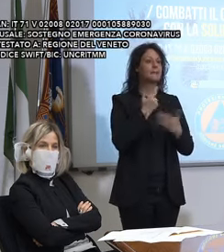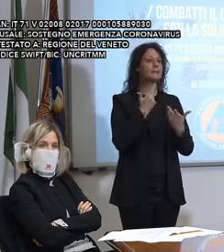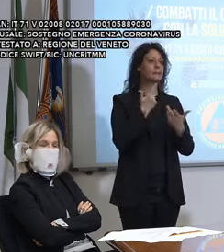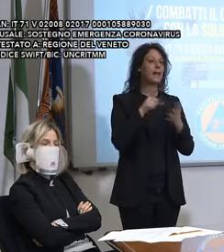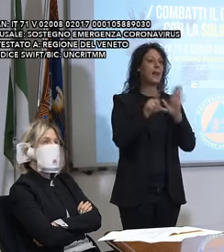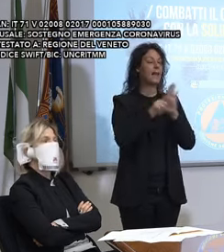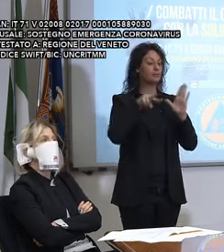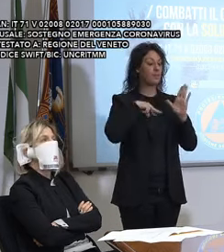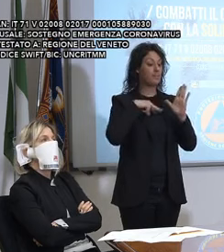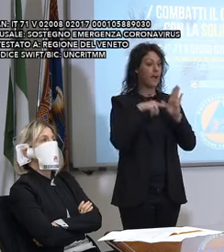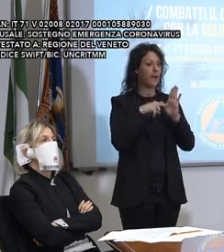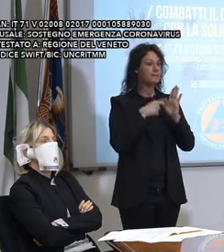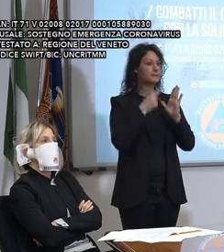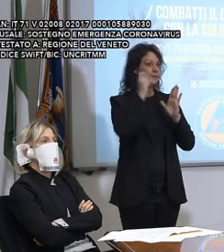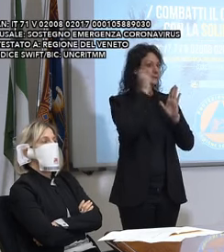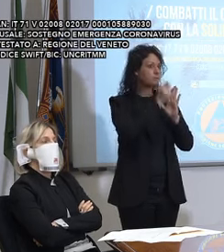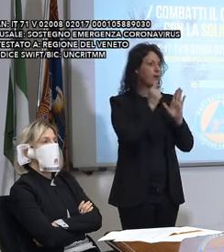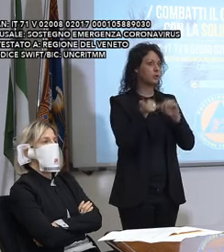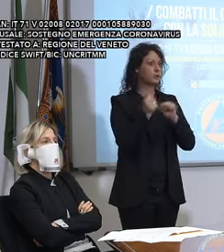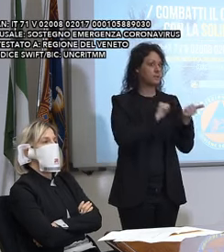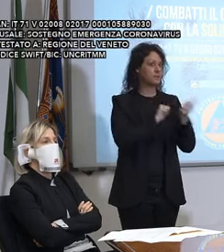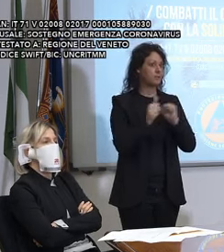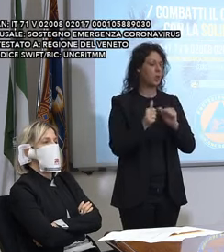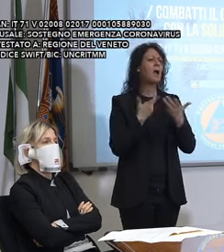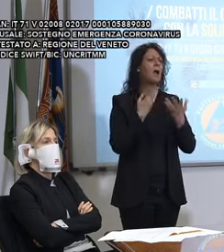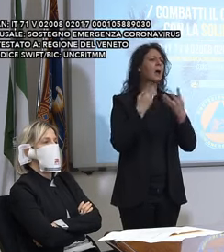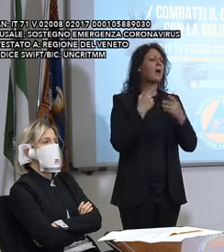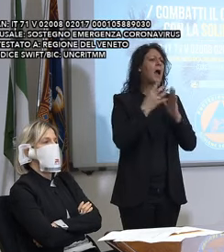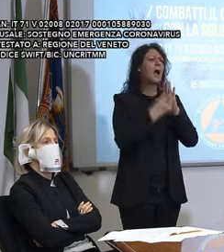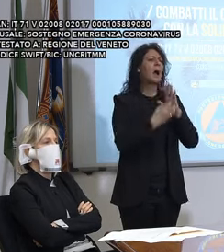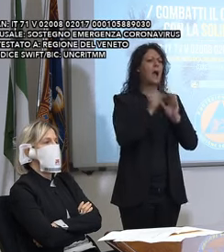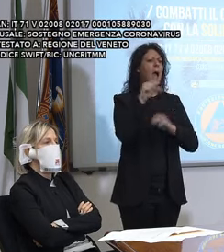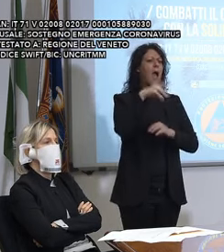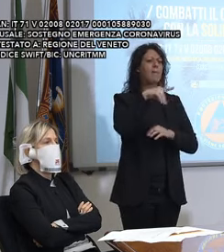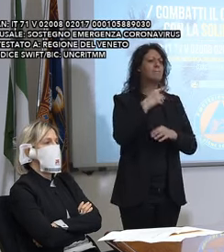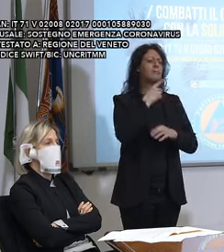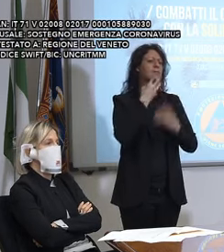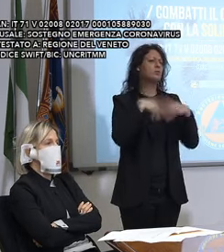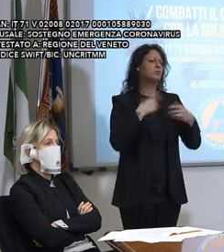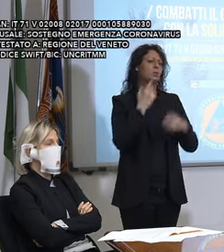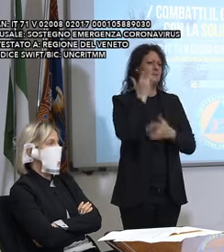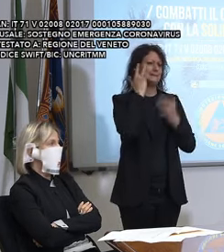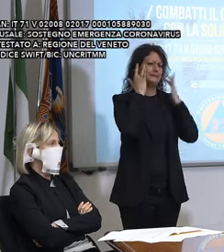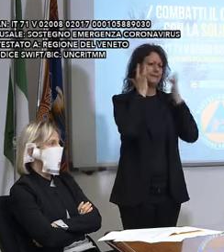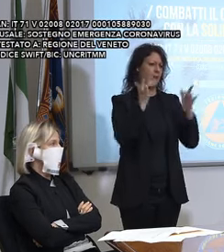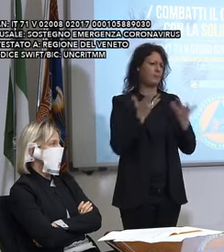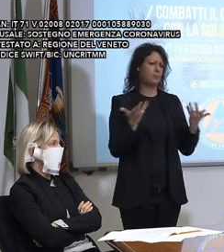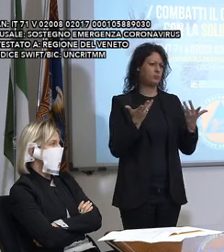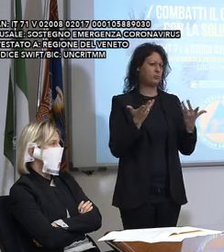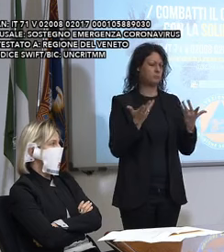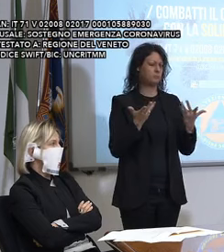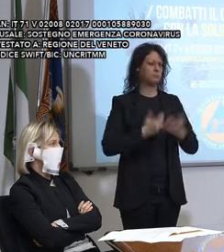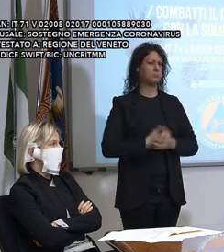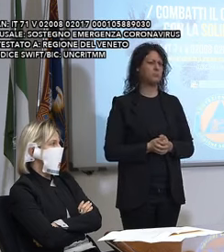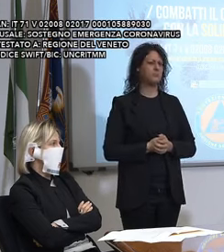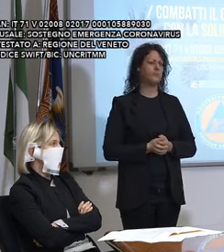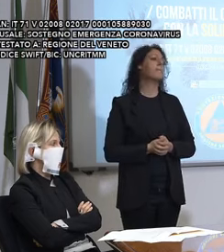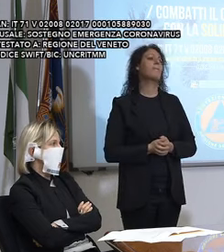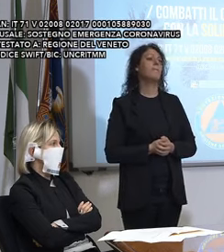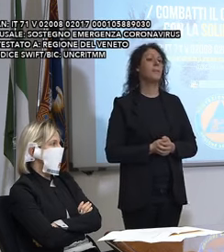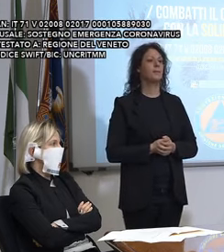molto semplice, ve lo posso anche spiegare velocissimamente. Ogni persona si scarica, ovviamente ci vuole anche